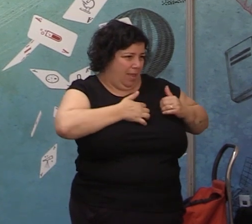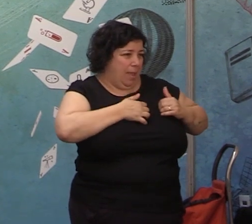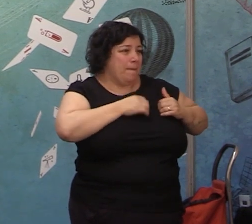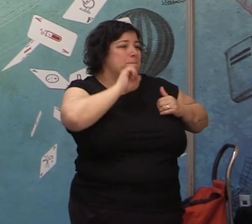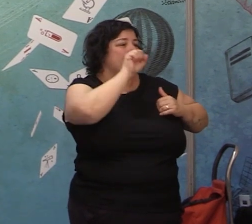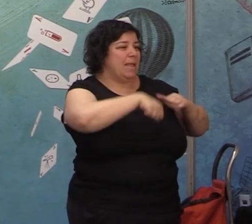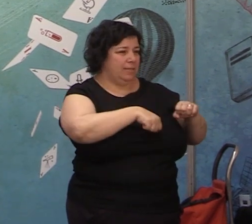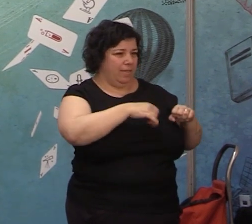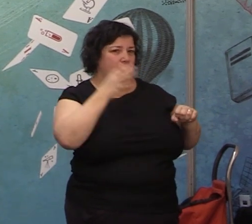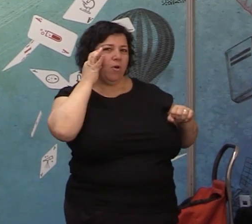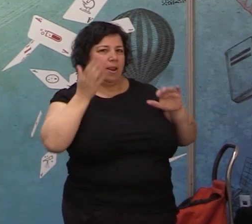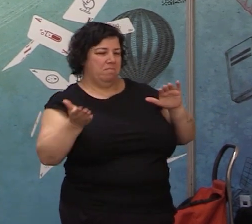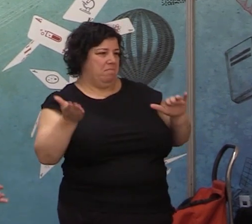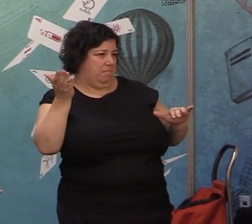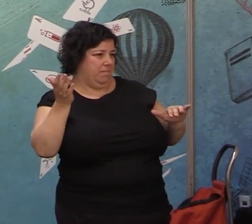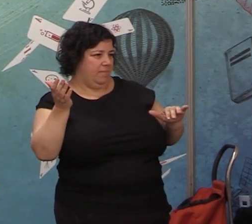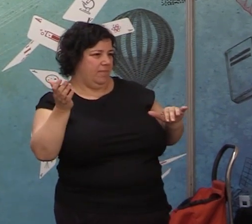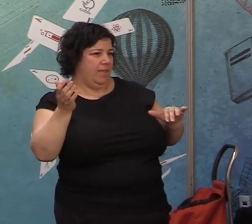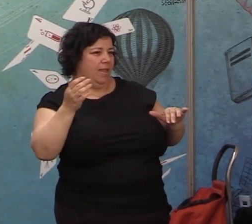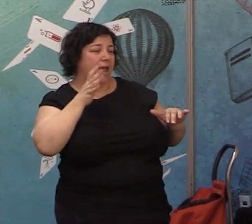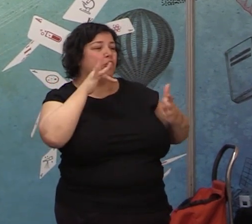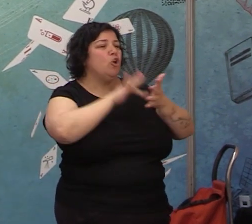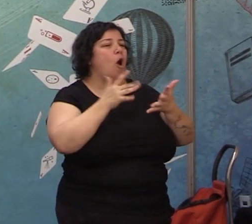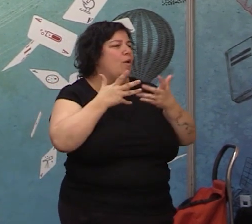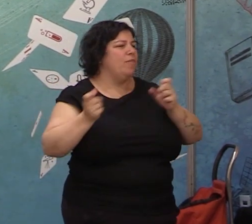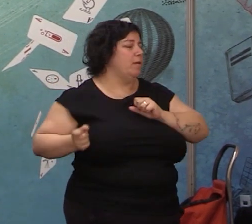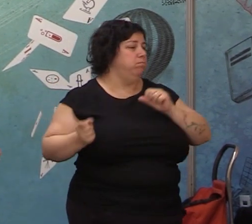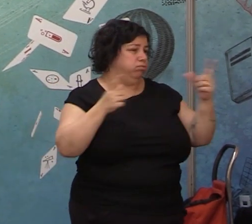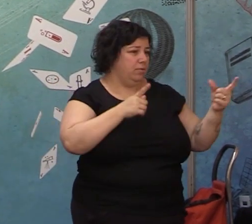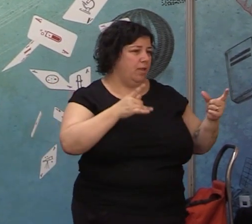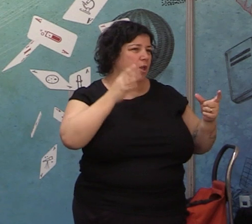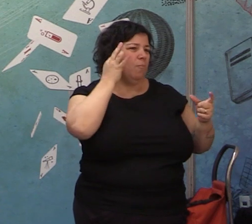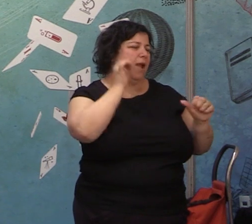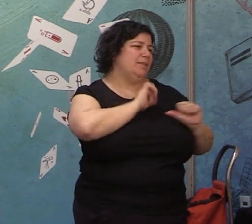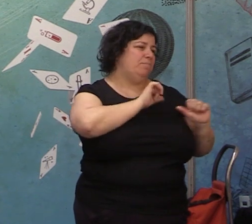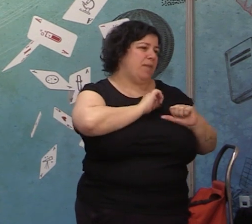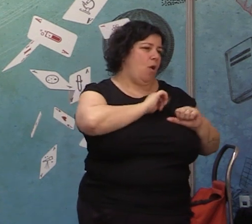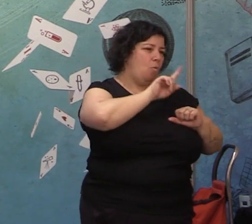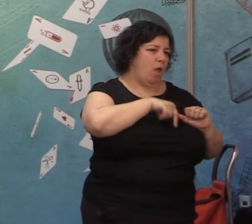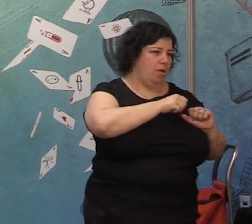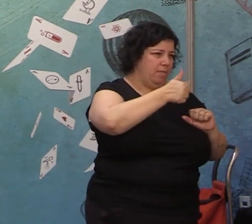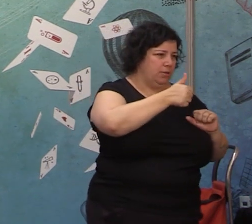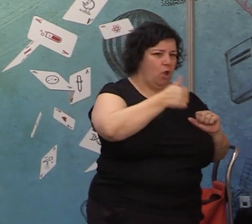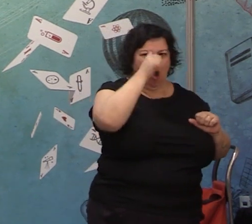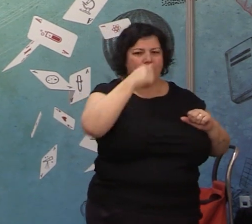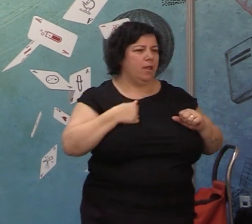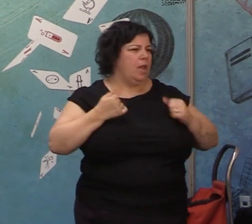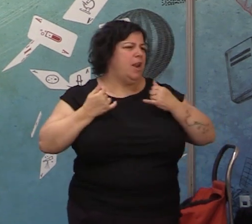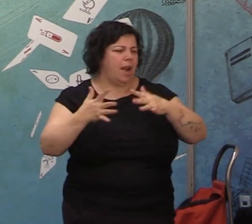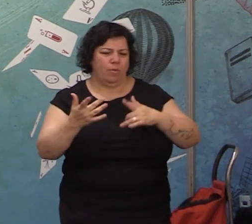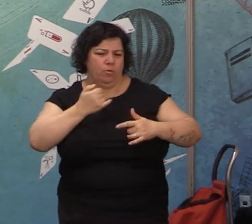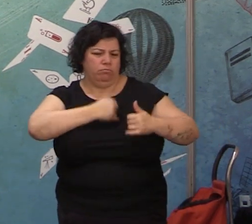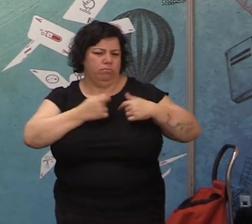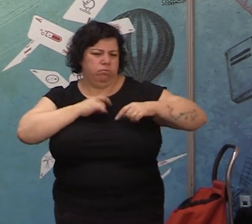una media de 1 hora más tarde. Y esto es una urgencia tiempo dependiente, es decir, una arteria cerrada, el corazón se queda